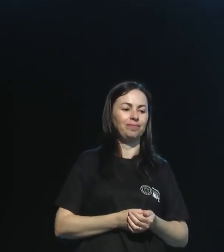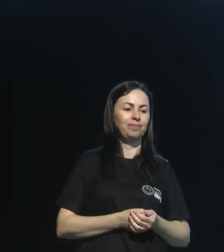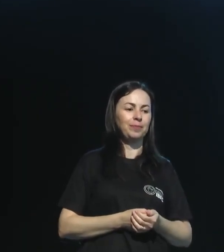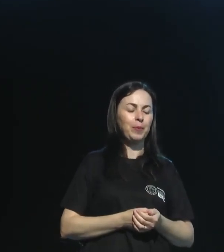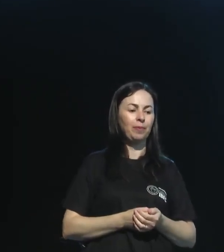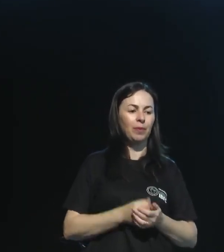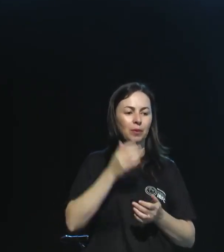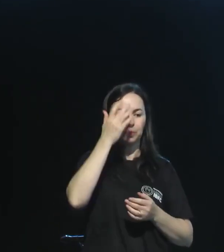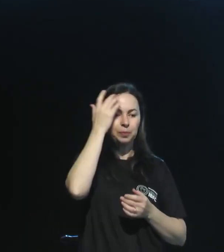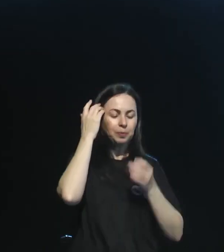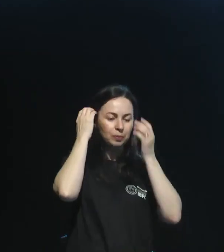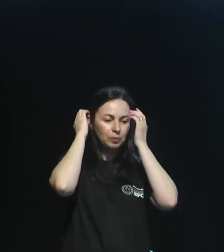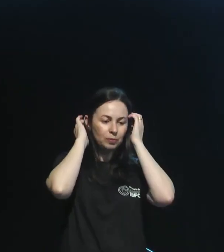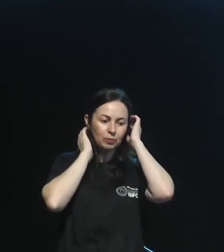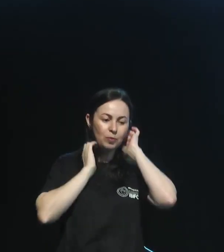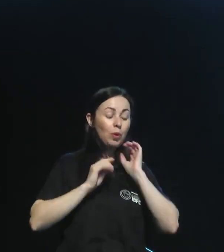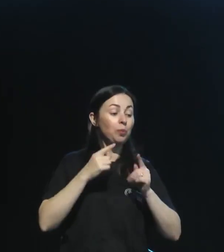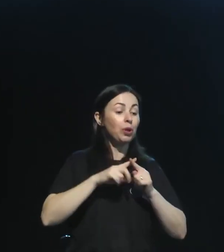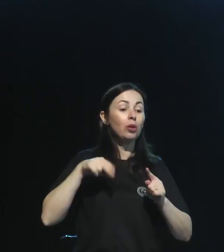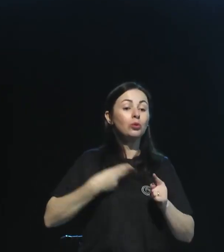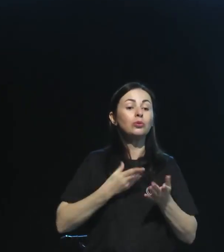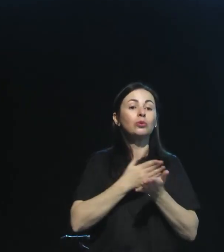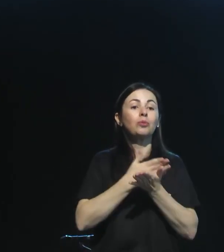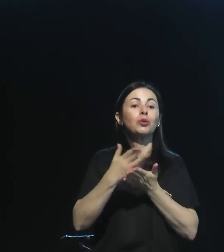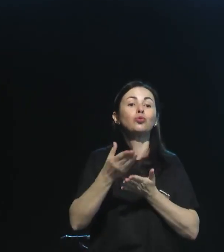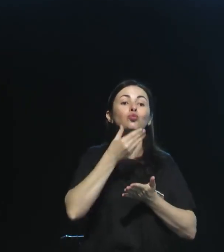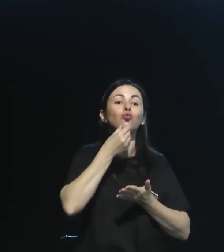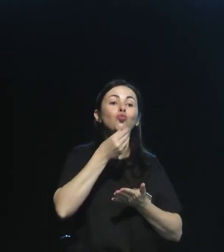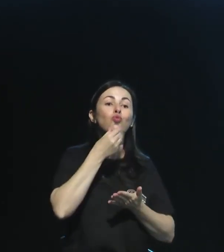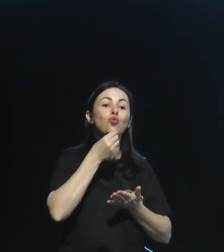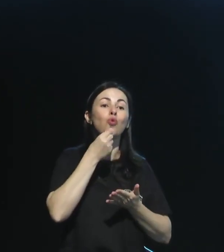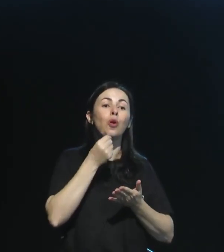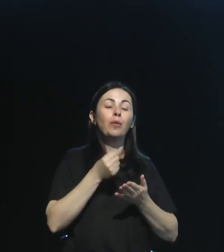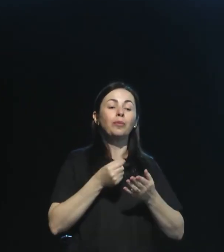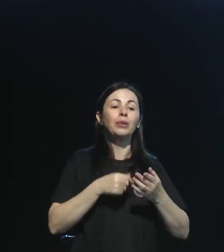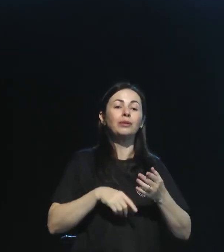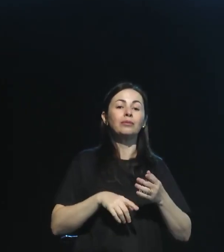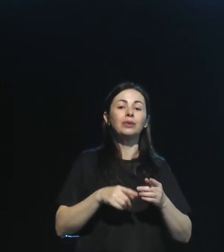Começamos com Pilatos perguntando a Jesus: